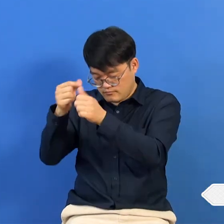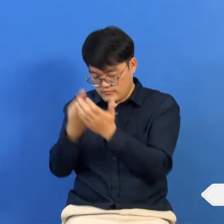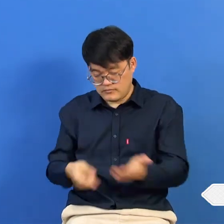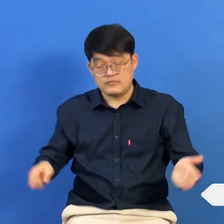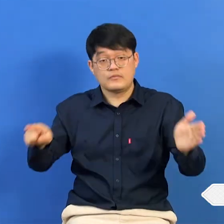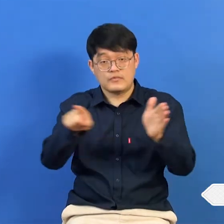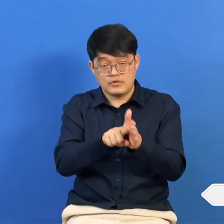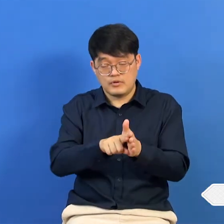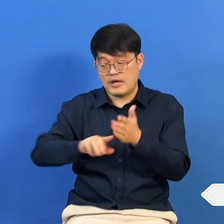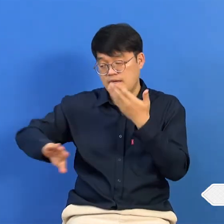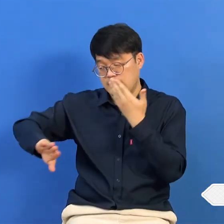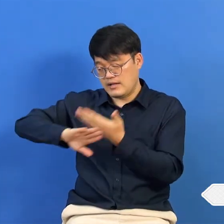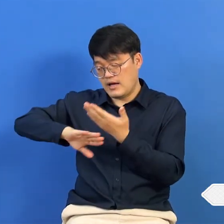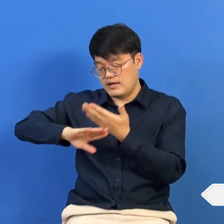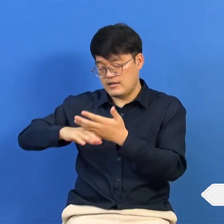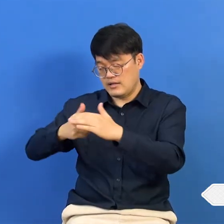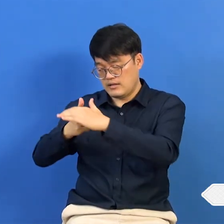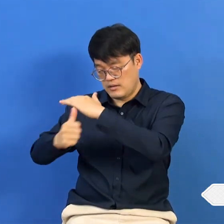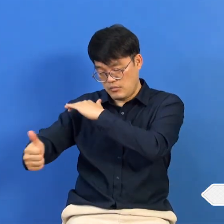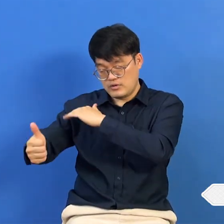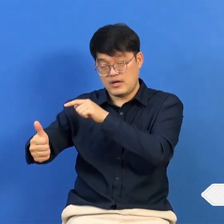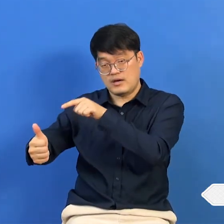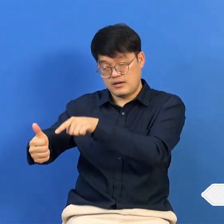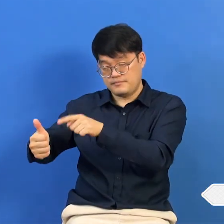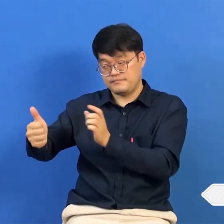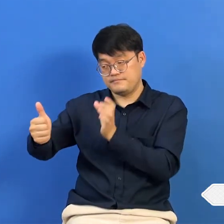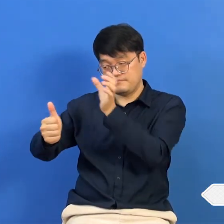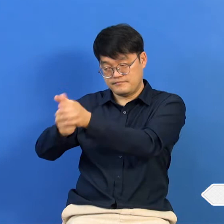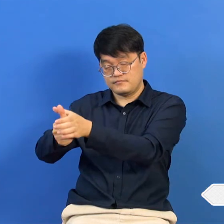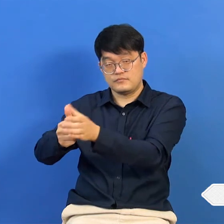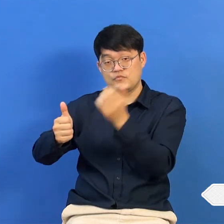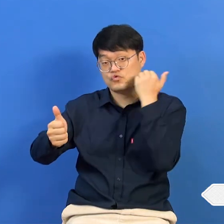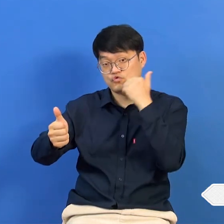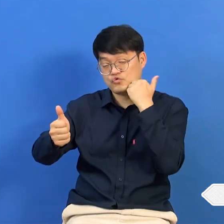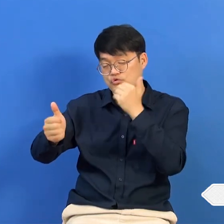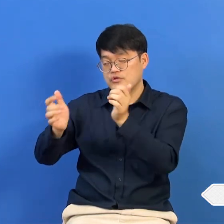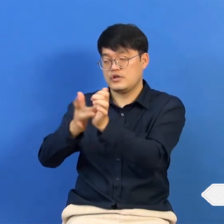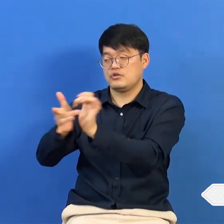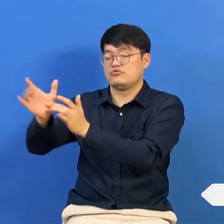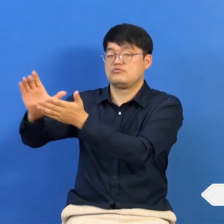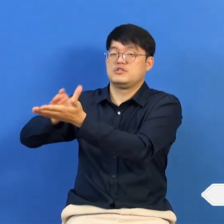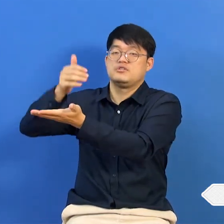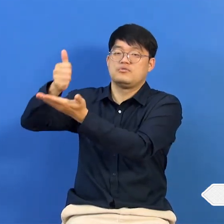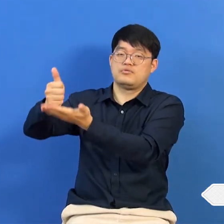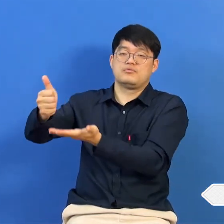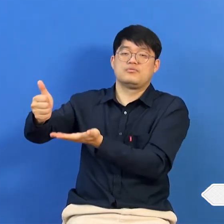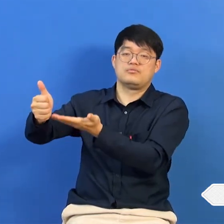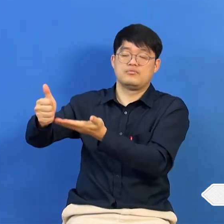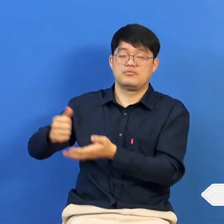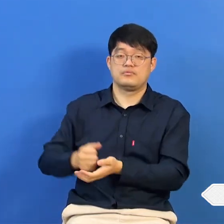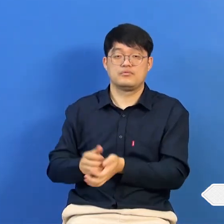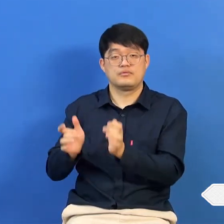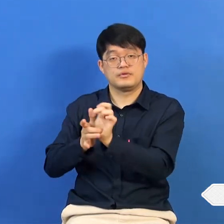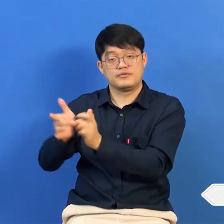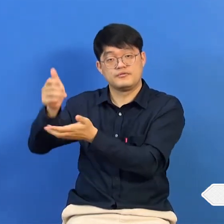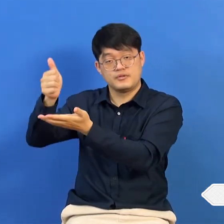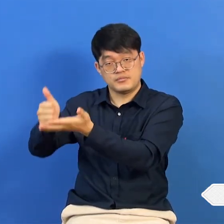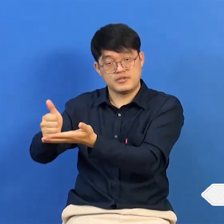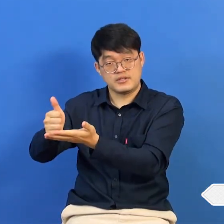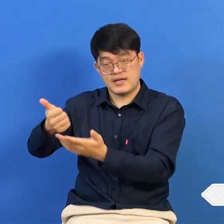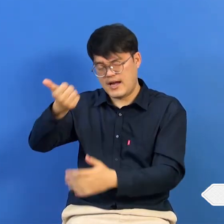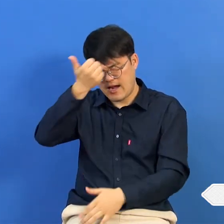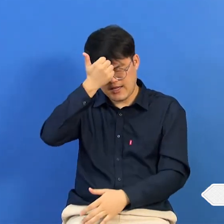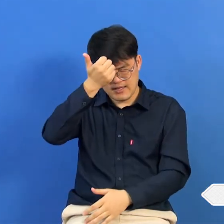다른 대표자를 한 사람 세웠습니다. 누굽니까? 예수 그리스도시죠. 예수님은